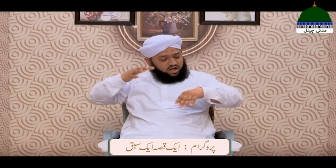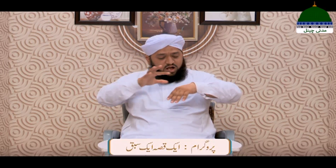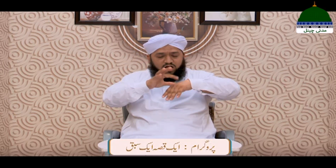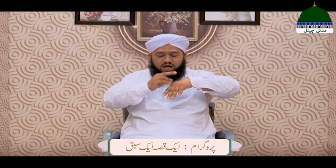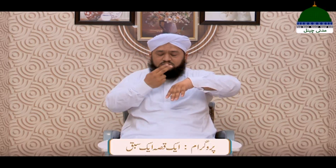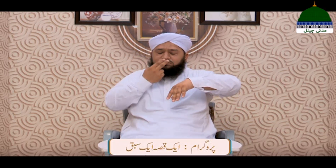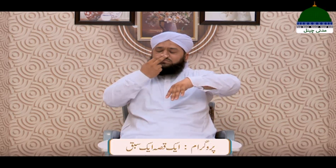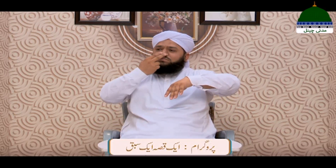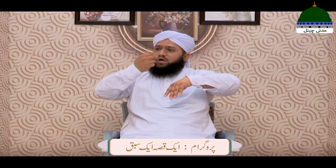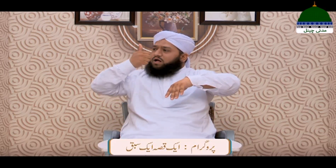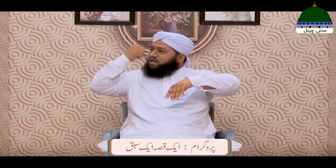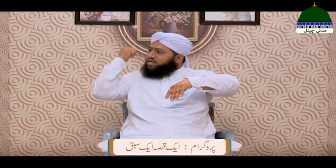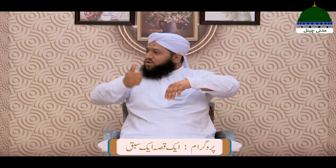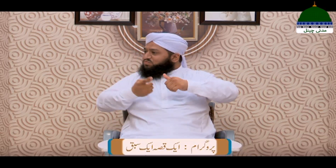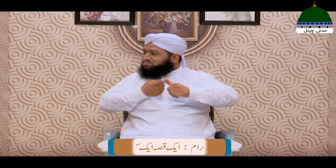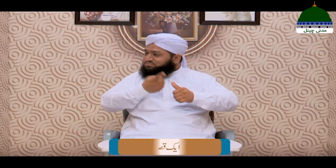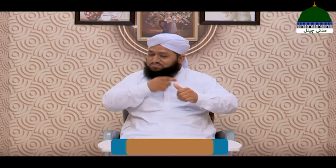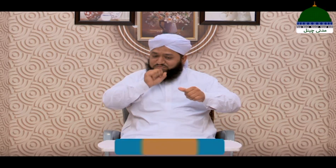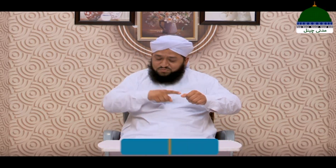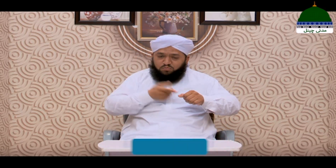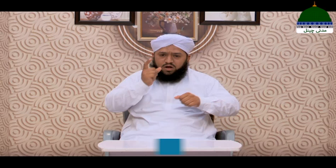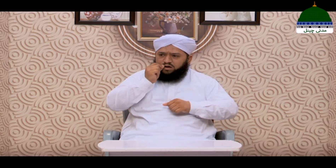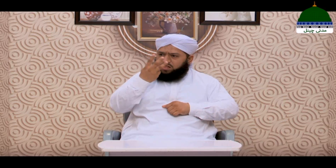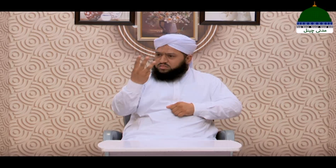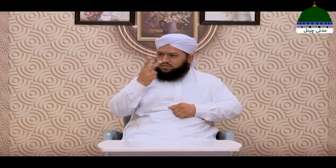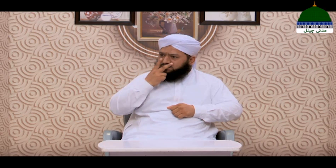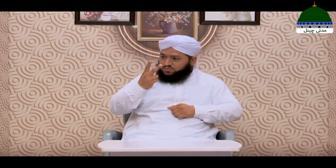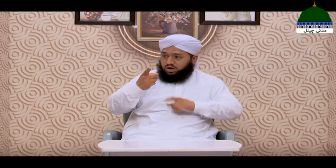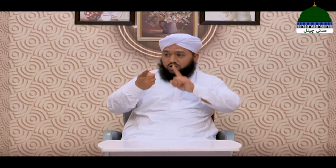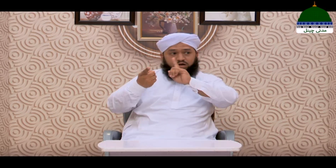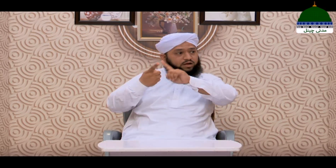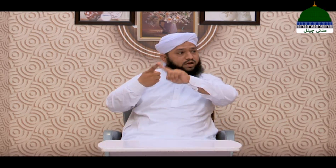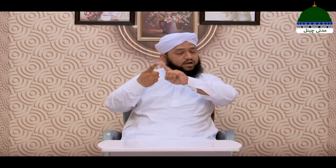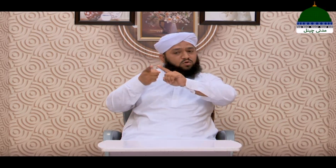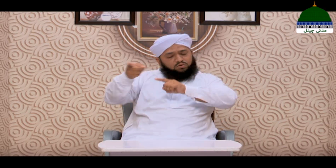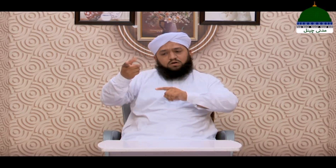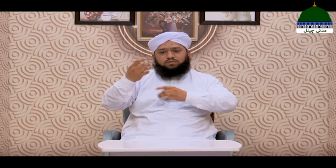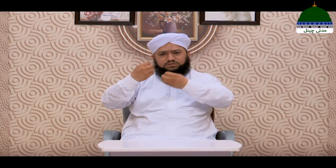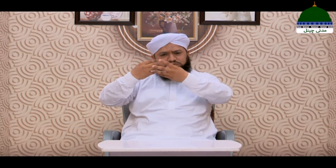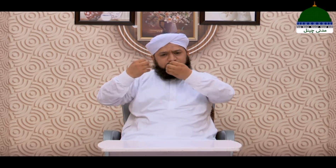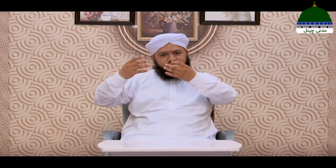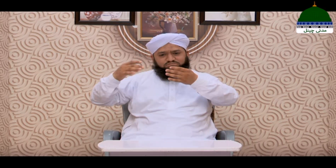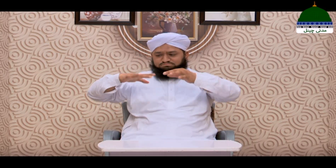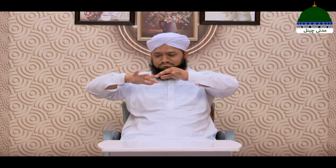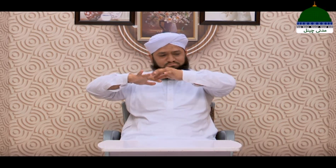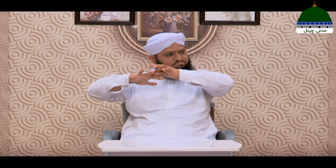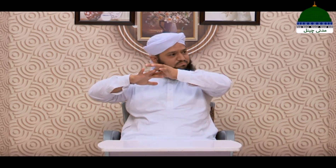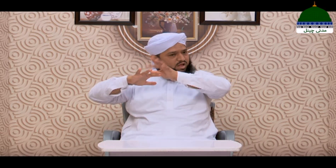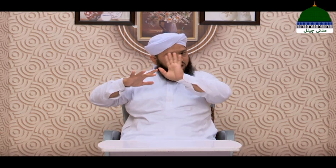کی خوشبو آ رہی تھی۔ پھر 3 شخص نظر آئے۔ ایک کے ہاتھ میں ایک چمکدار انگوٹھی تھی۔ انگوٹھی